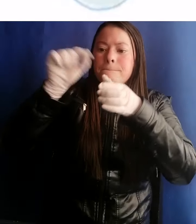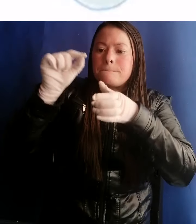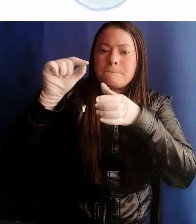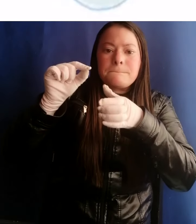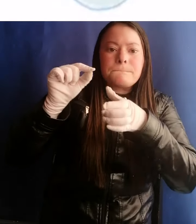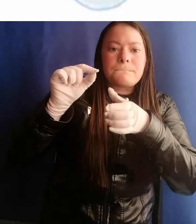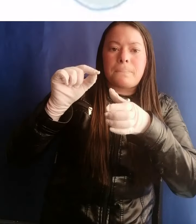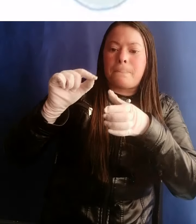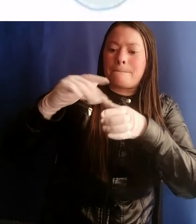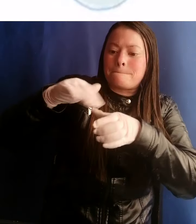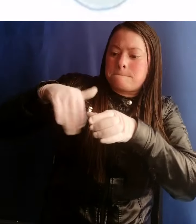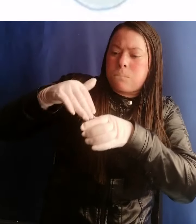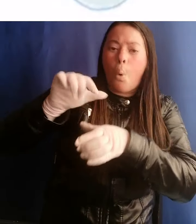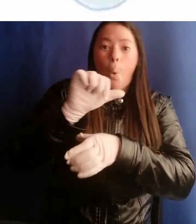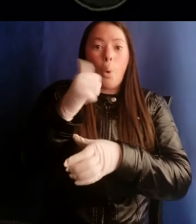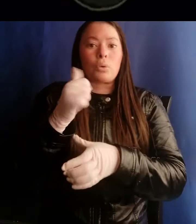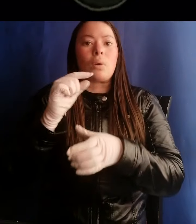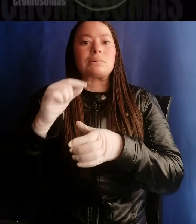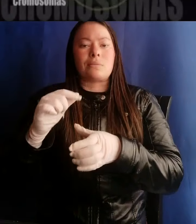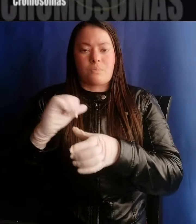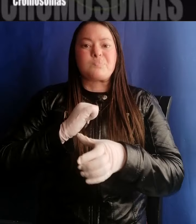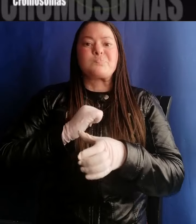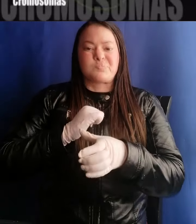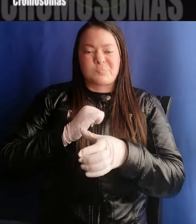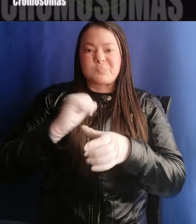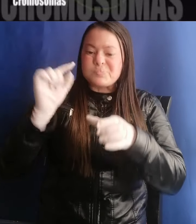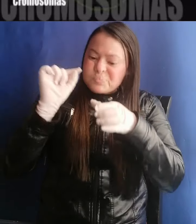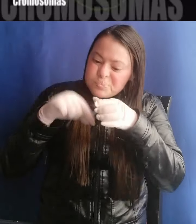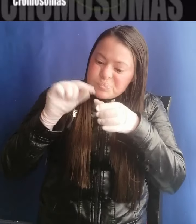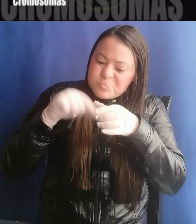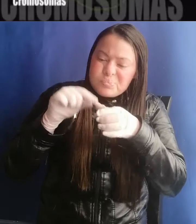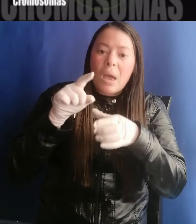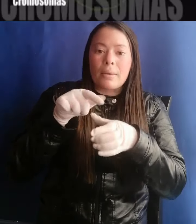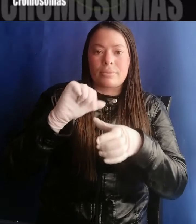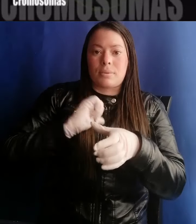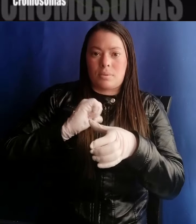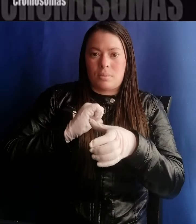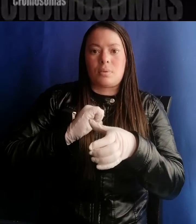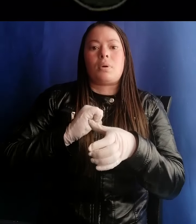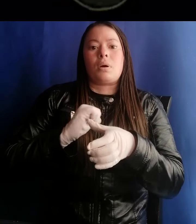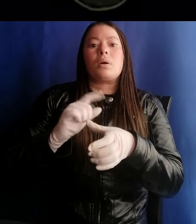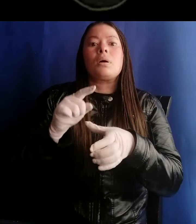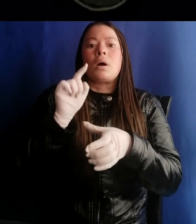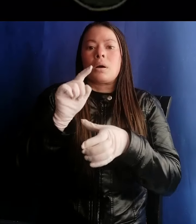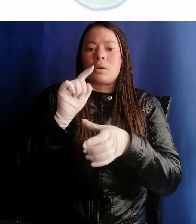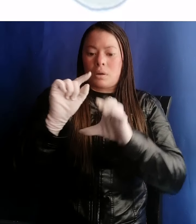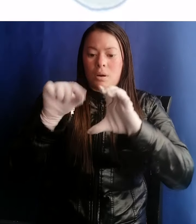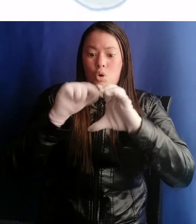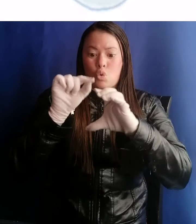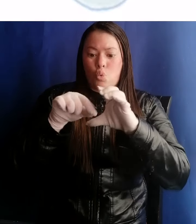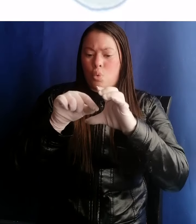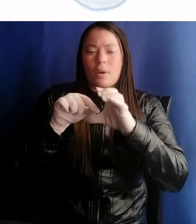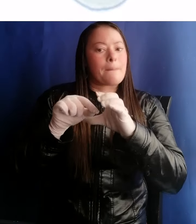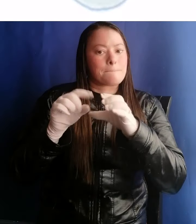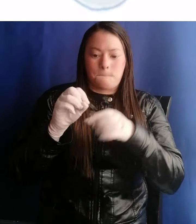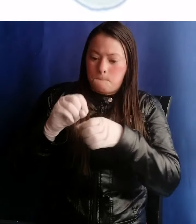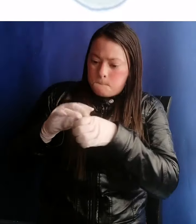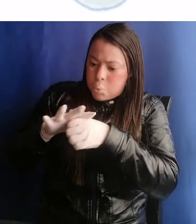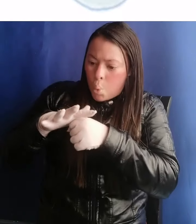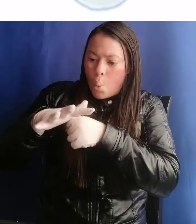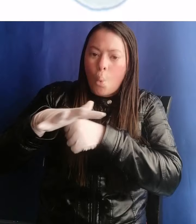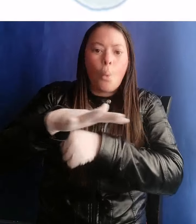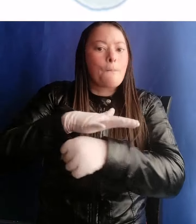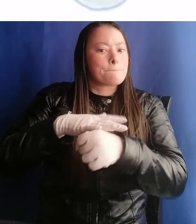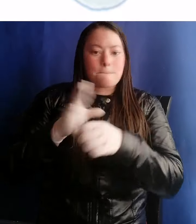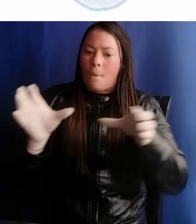El ADN se aloja en el núcleo y se organiza en cromosomas como el de esta célula eucariota. Por razones que no voy a